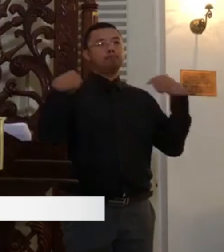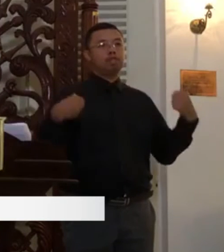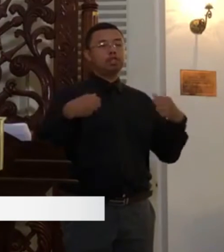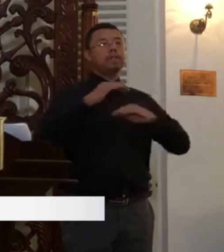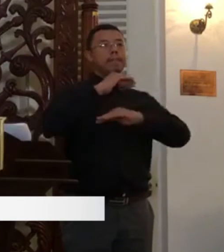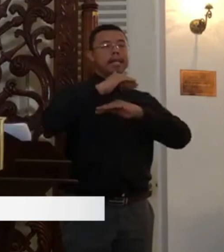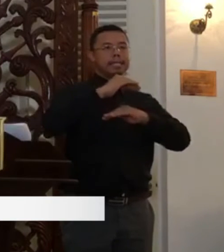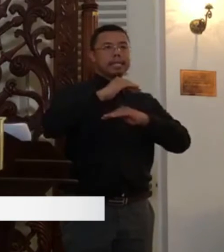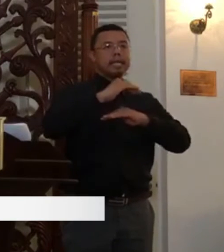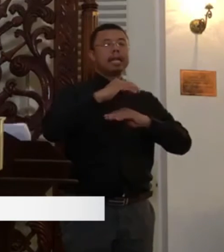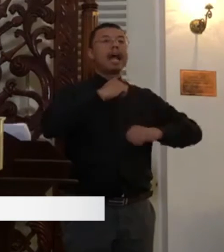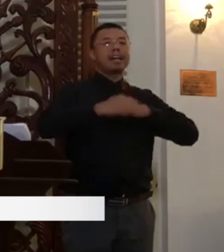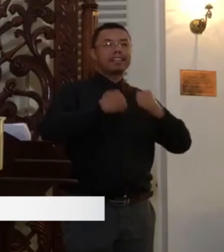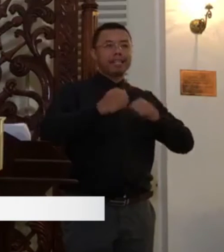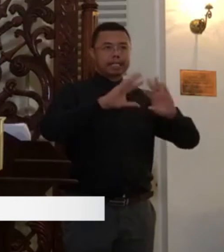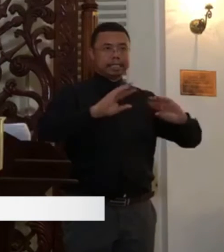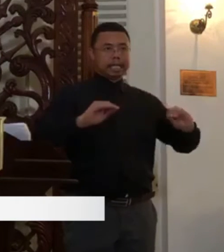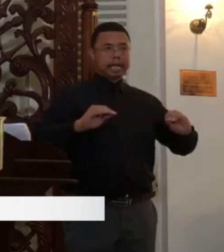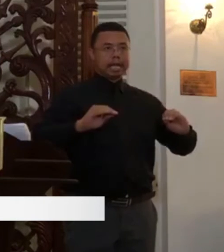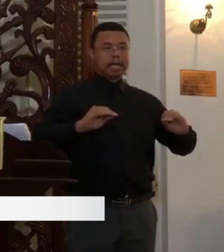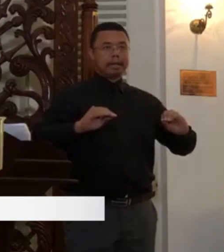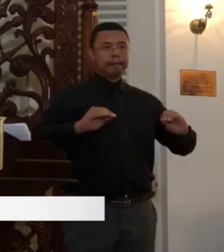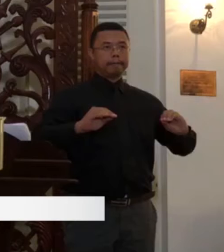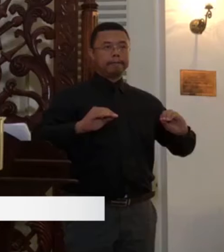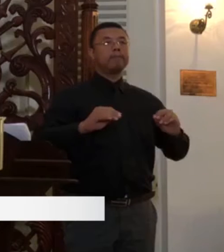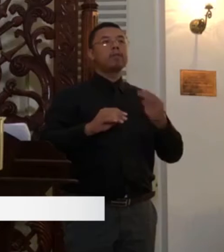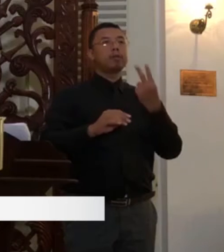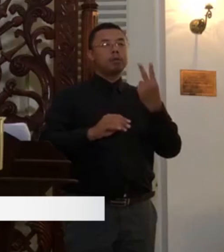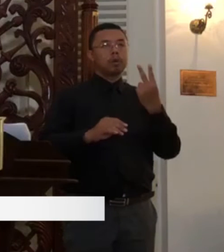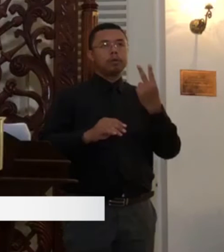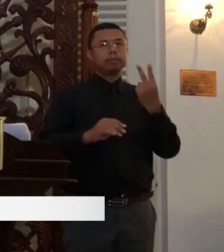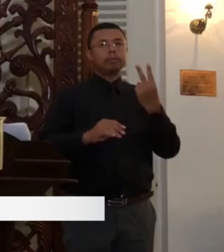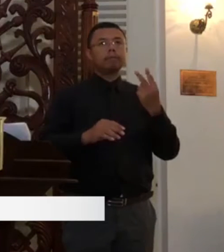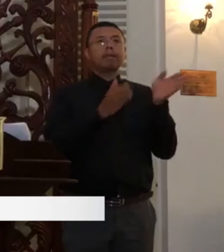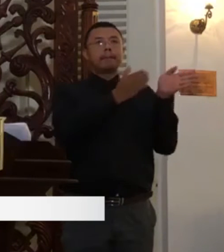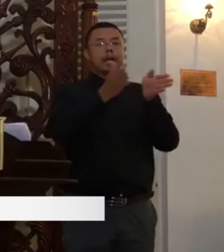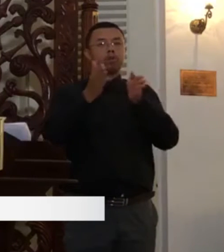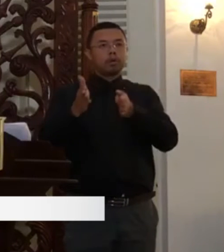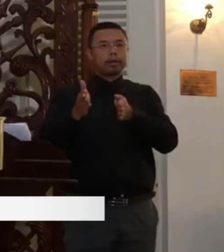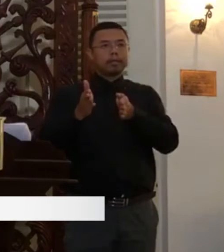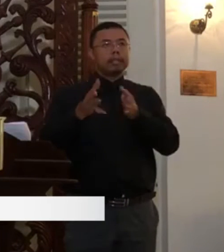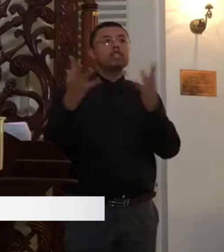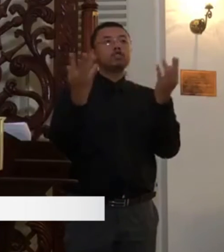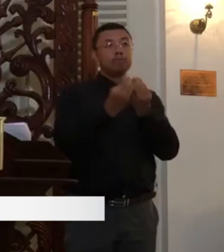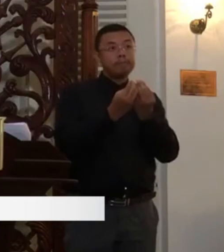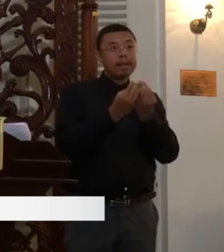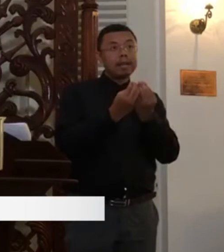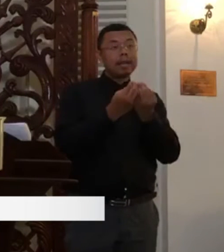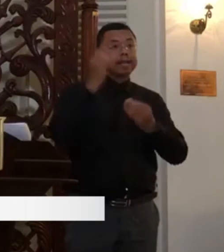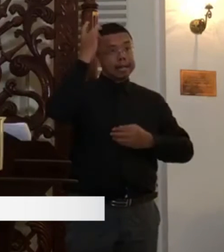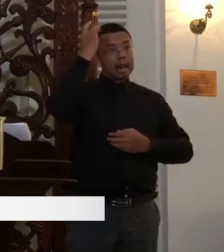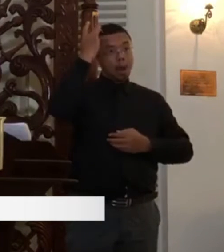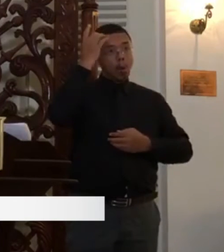pembatasan aktivitas kerja, kemudian pengaturan jumlah